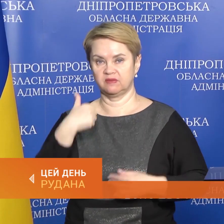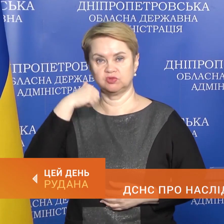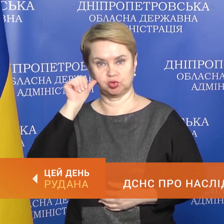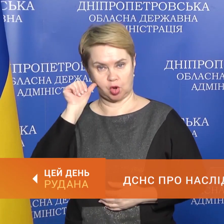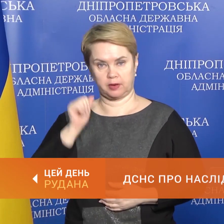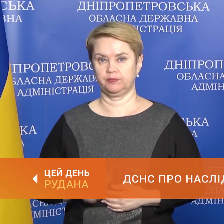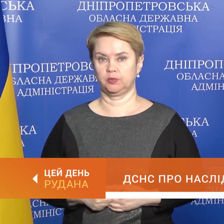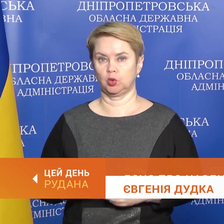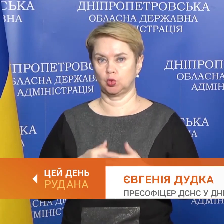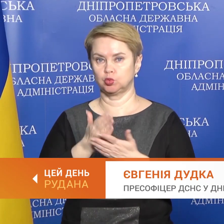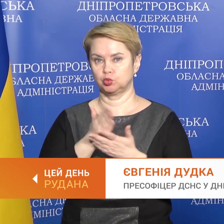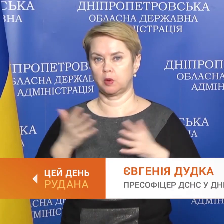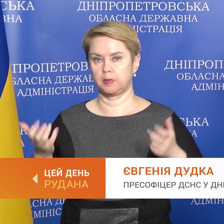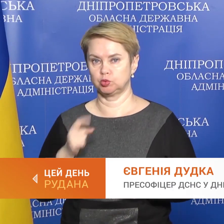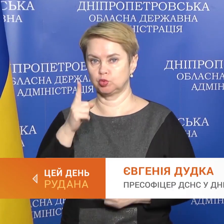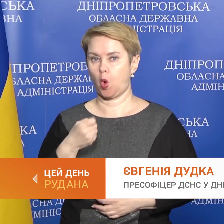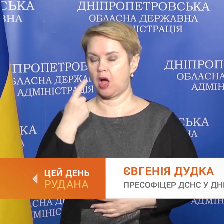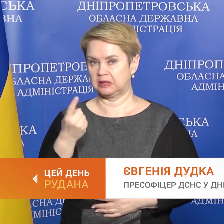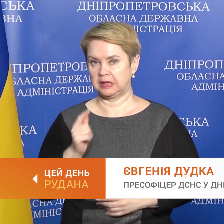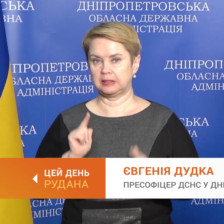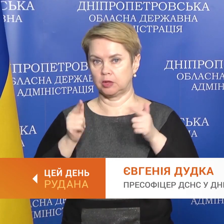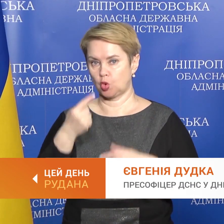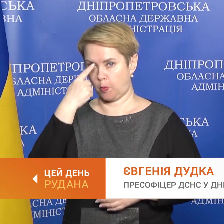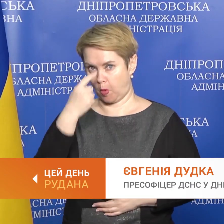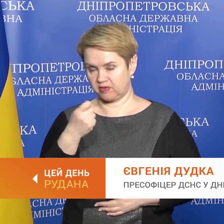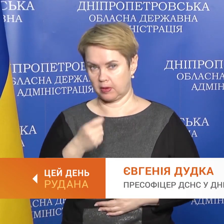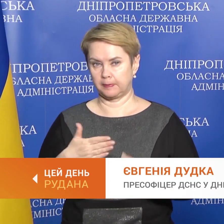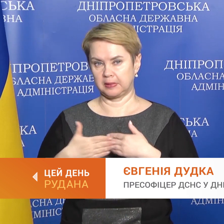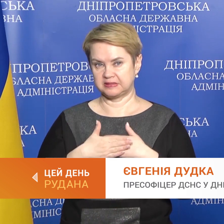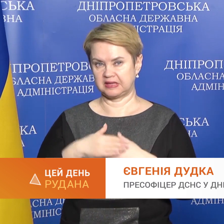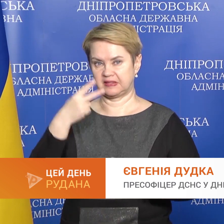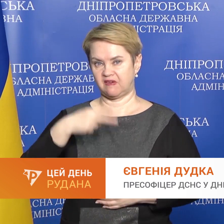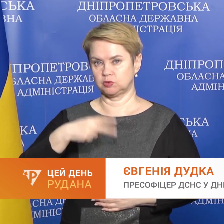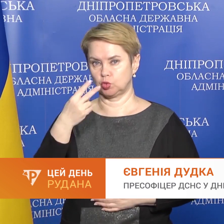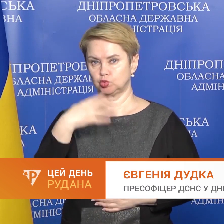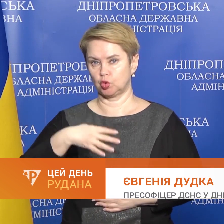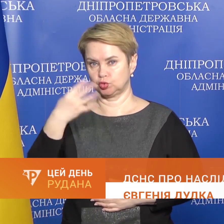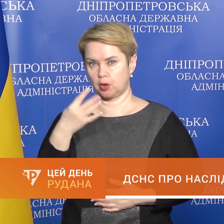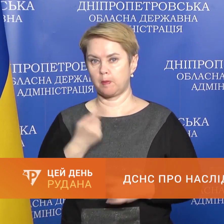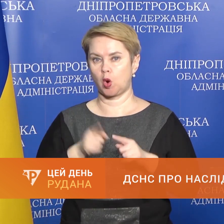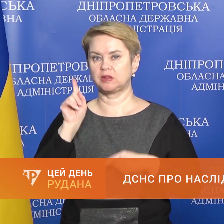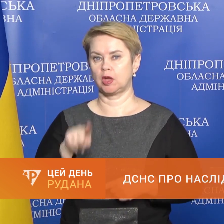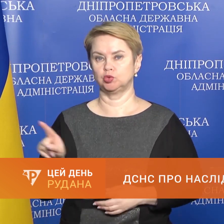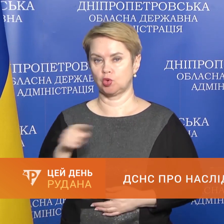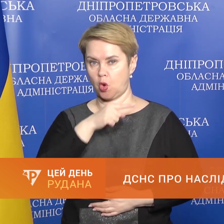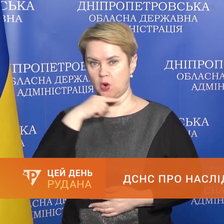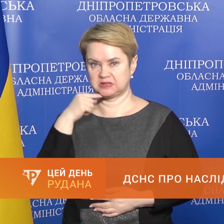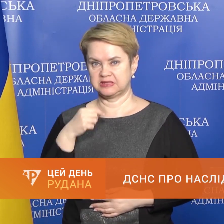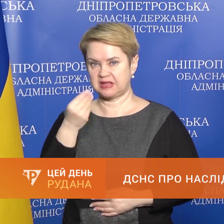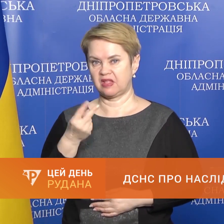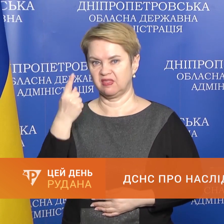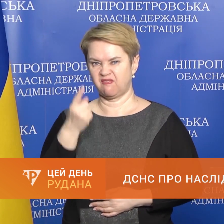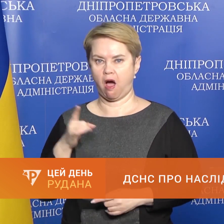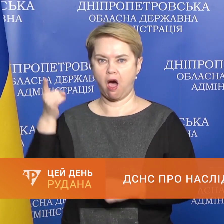Вчора до служби порятунку 101 надійшло повідомлення близько 22:44 про те, що Росія завдала